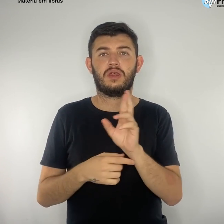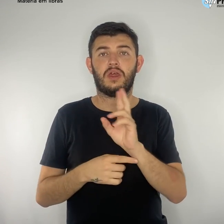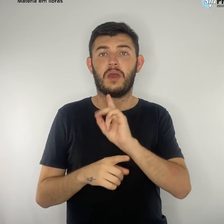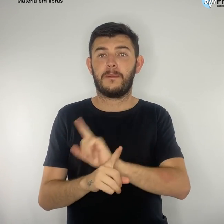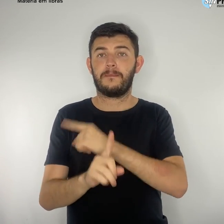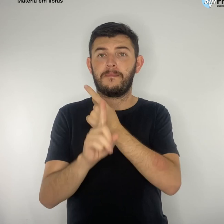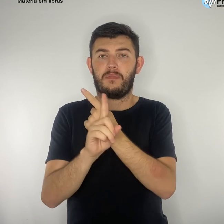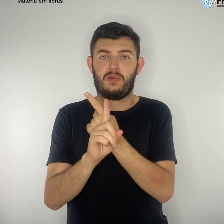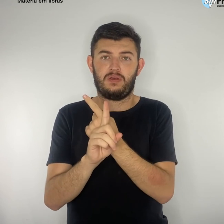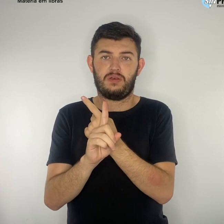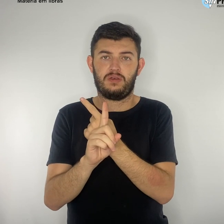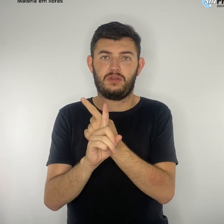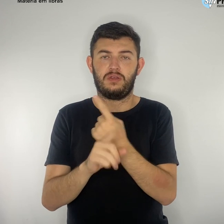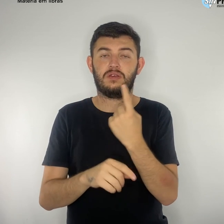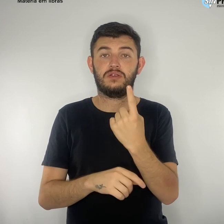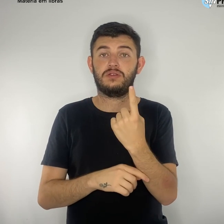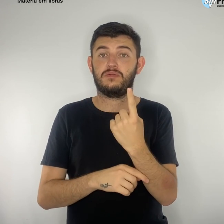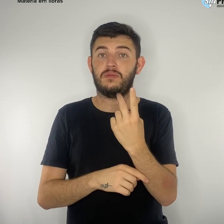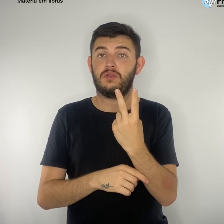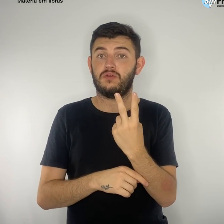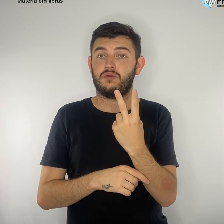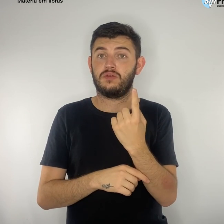pulando de 1.212 para